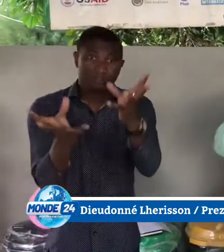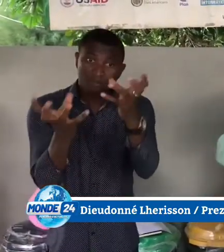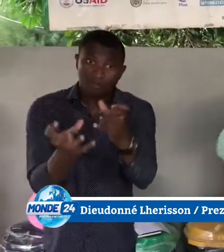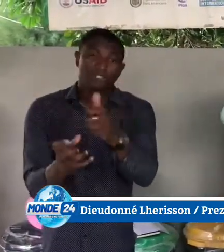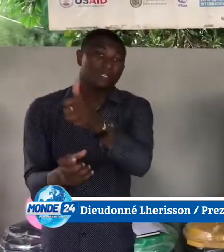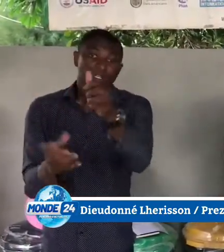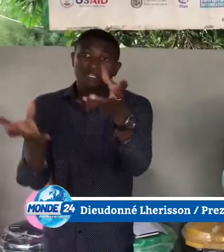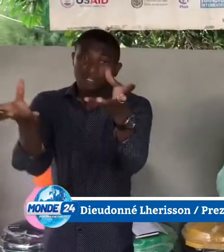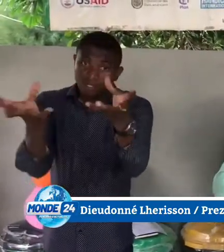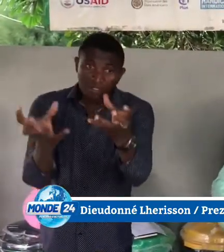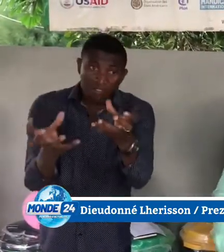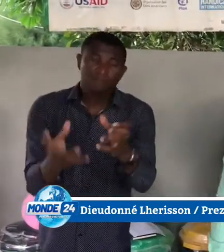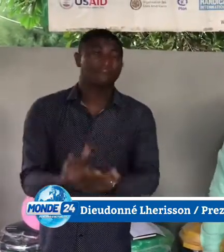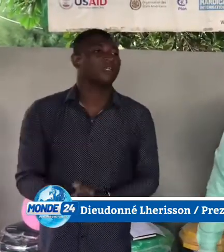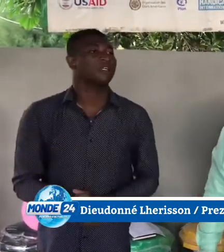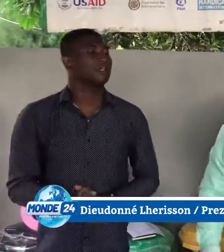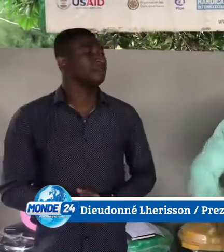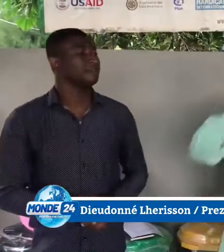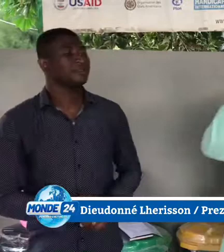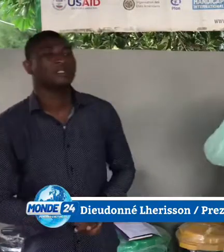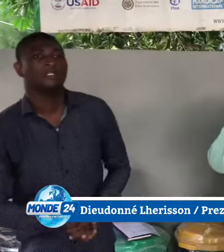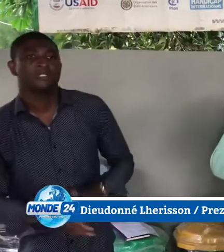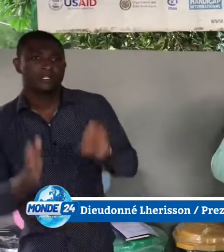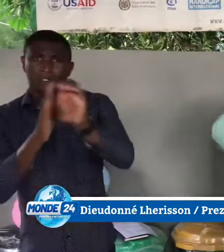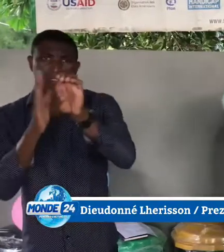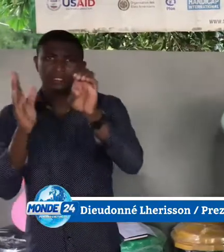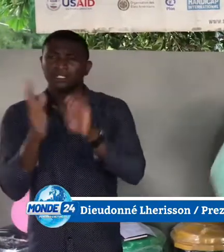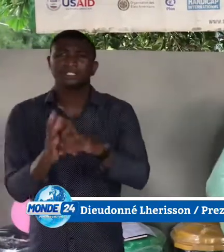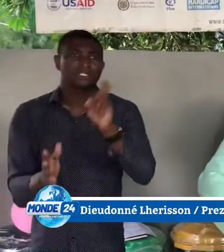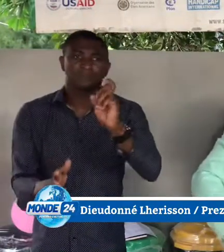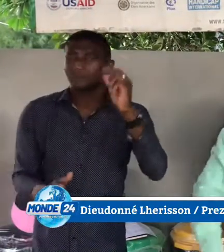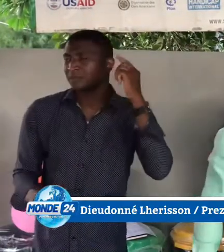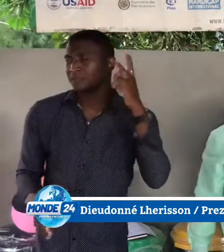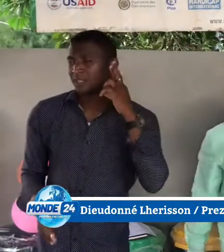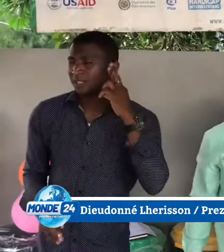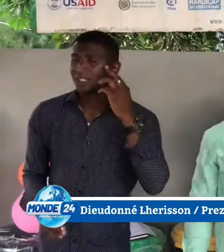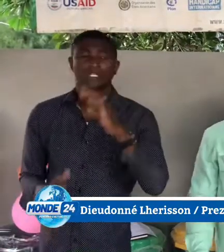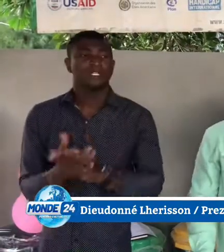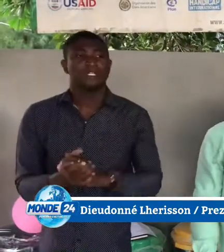l'état qui doit être tout le monde, l'état qui doit être tout le monde,